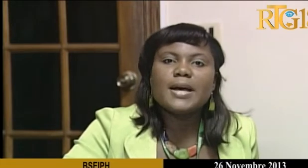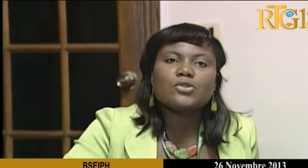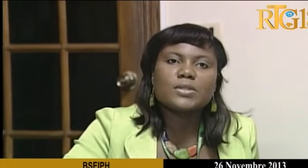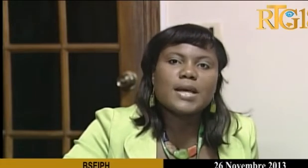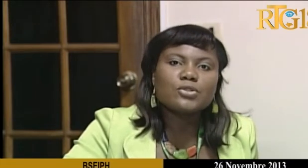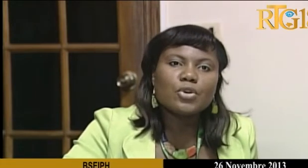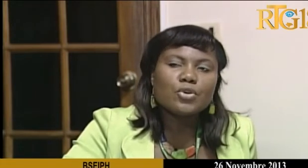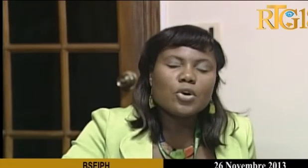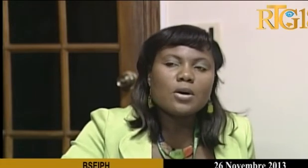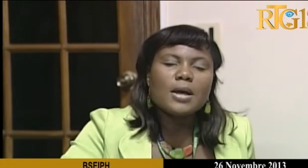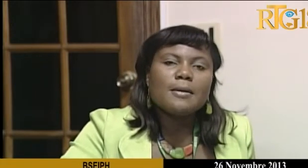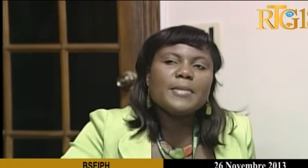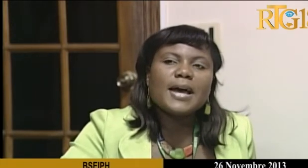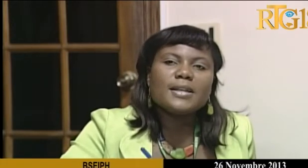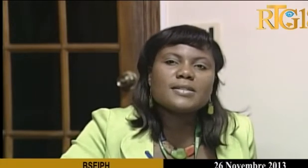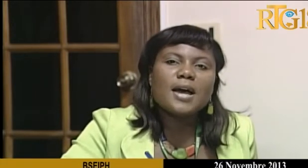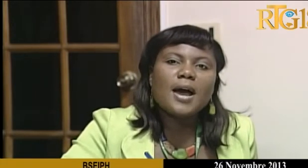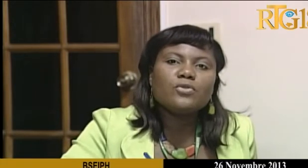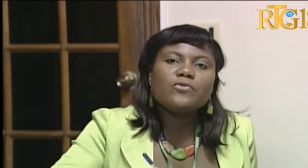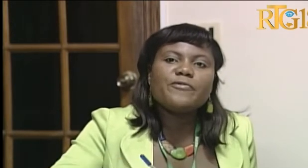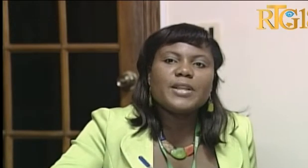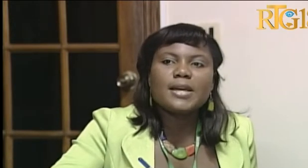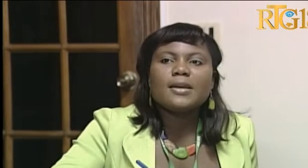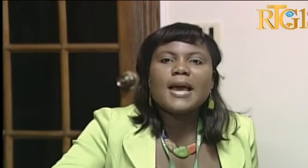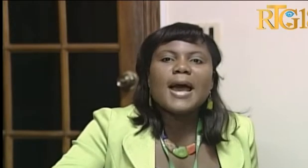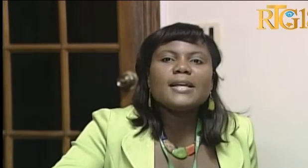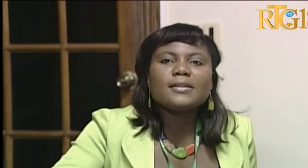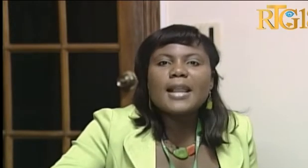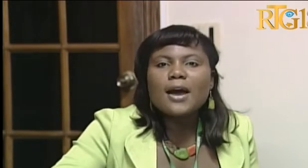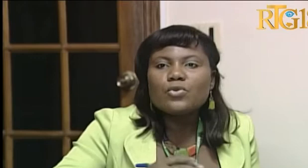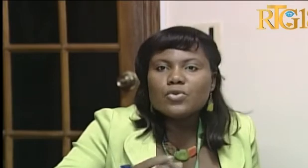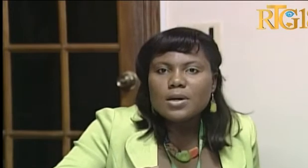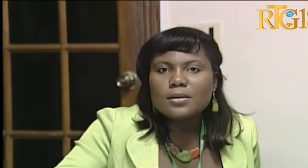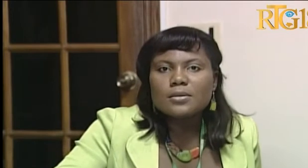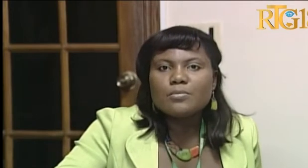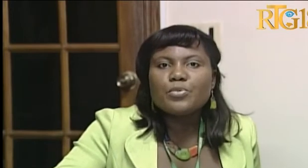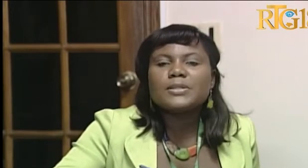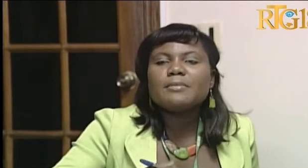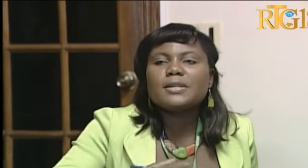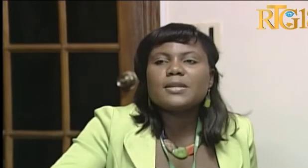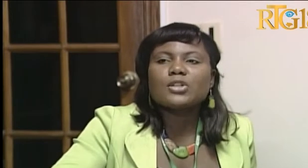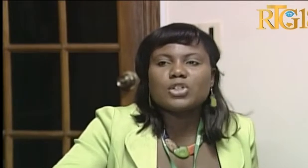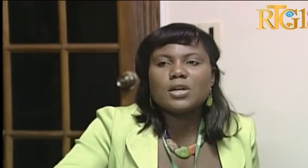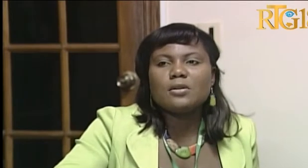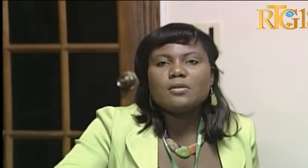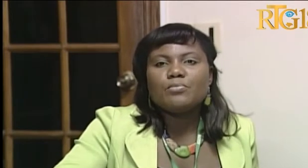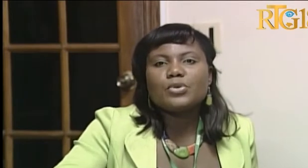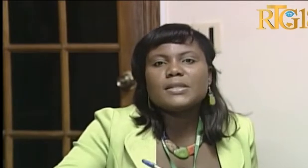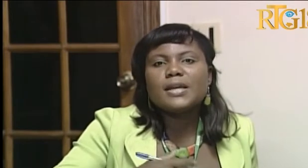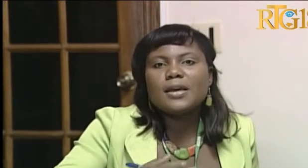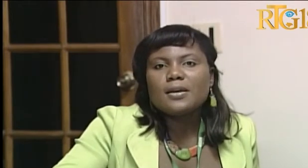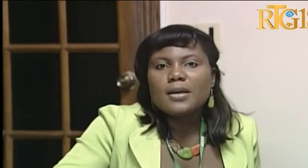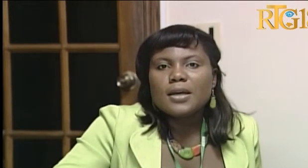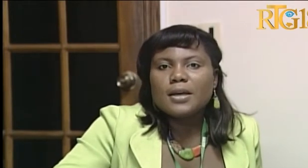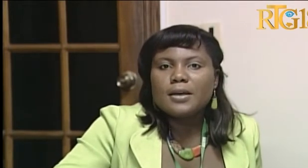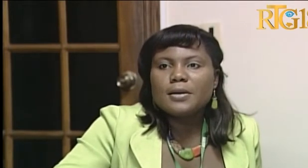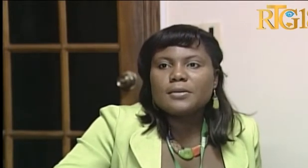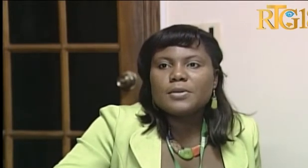ou bien dans association yo. Mais année ça nous voulait aller dans la rue hein, porter message là,